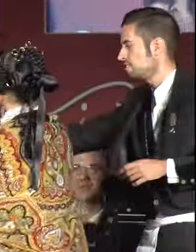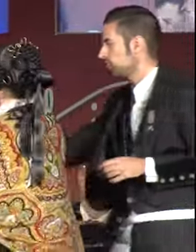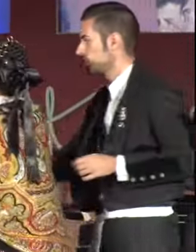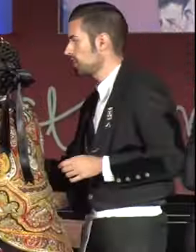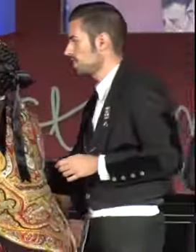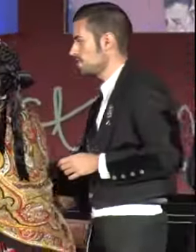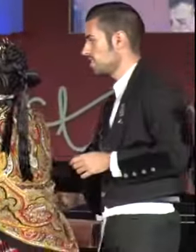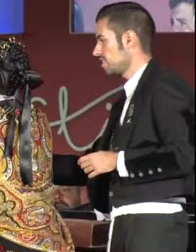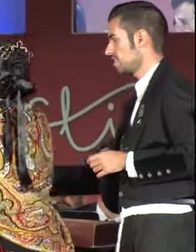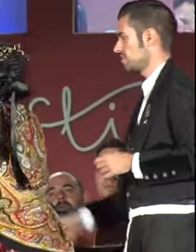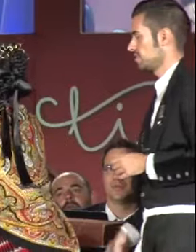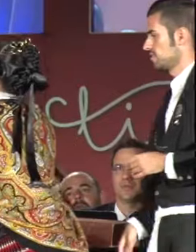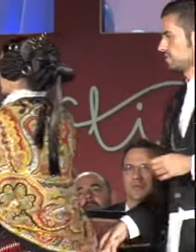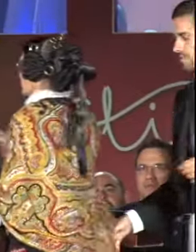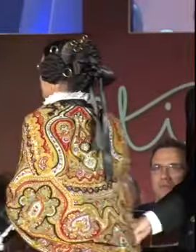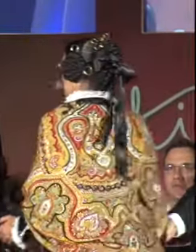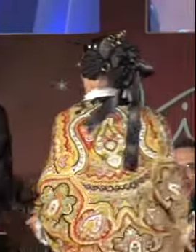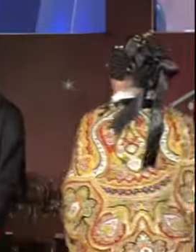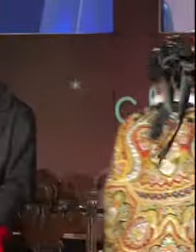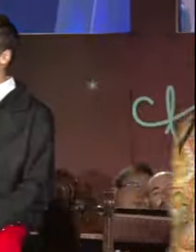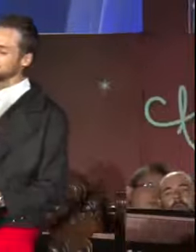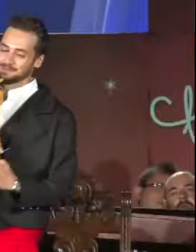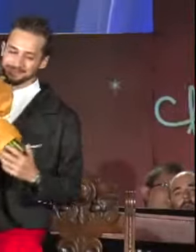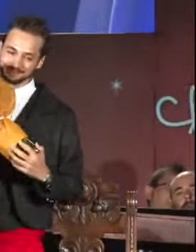ilusión estar esta noche aquí.